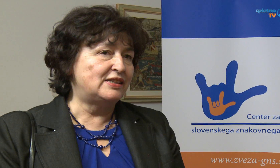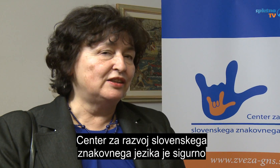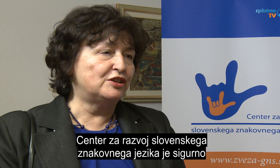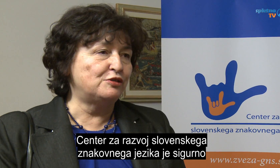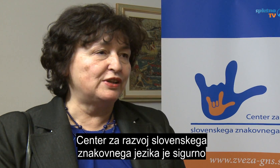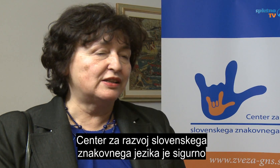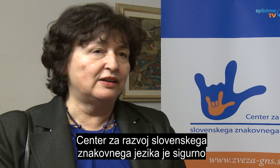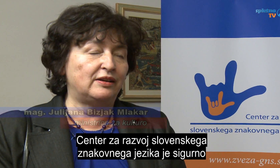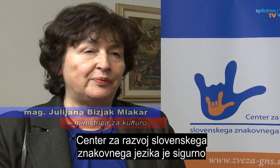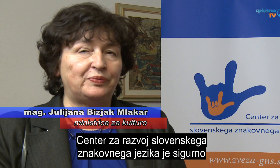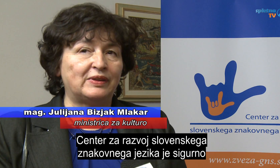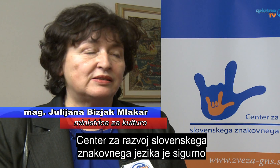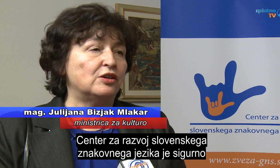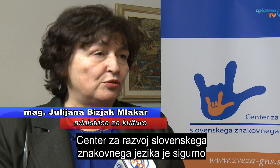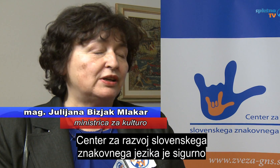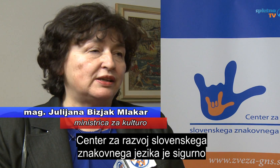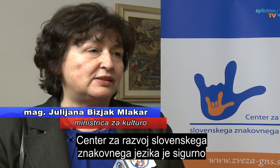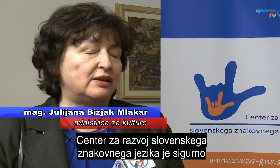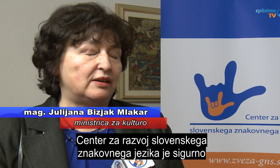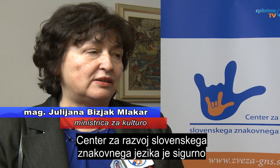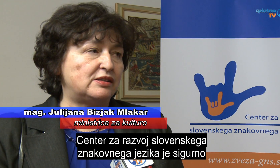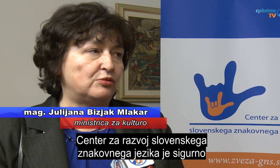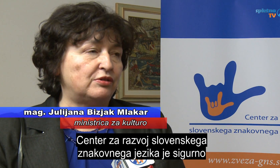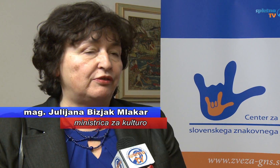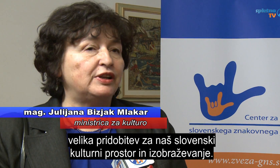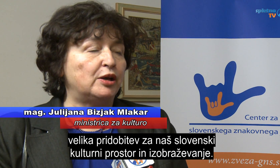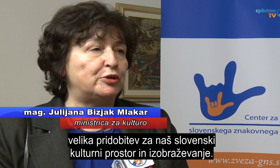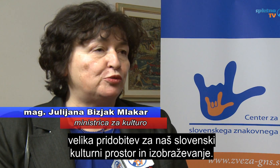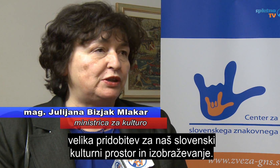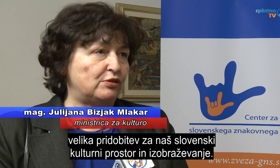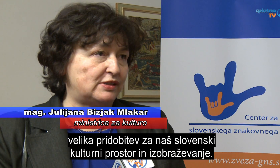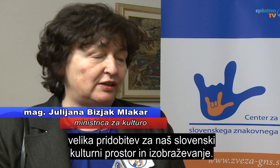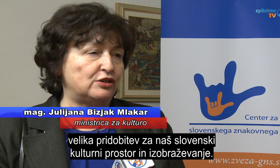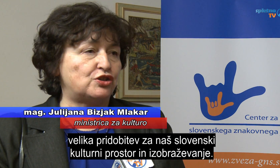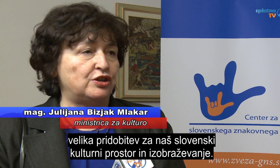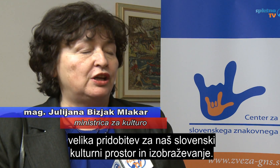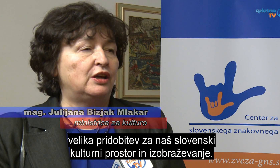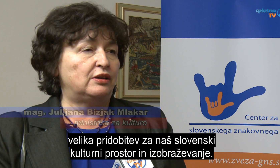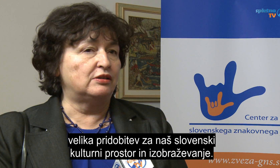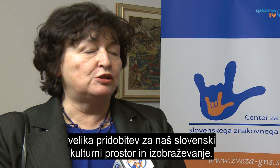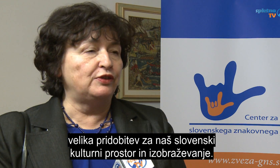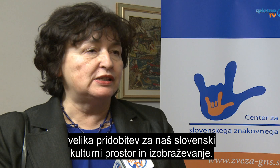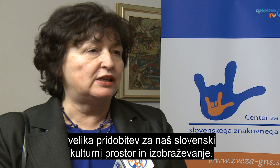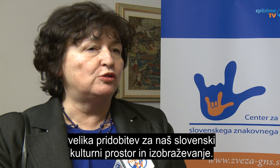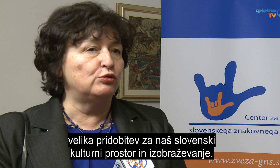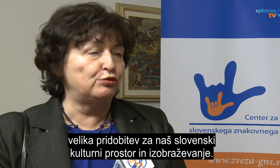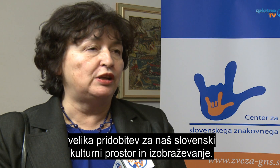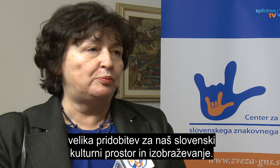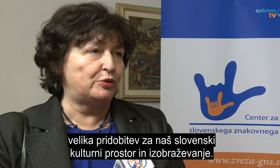Center slovenskega znakovnega jezika je sigurno velika pridobitev za naš slovenski kulturni